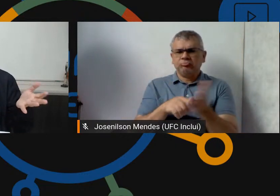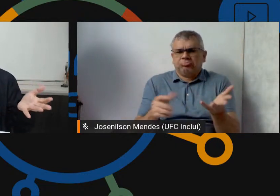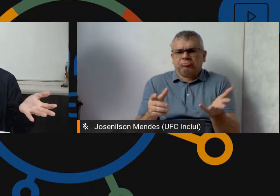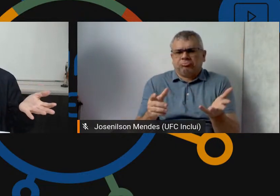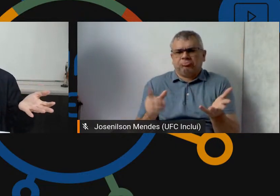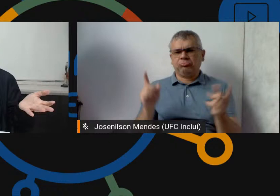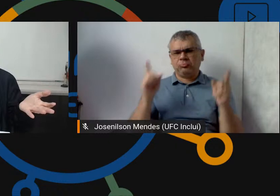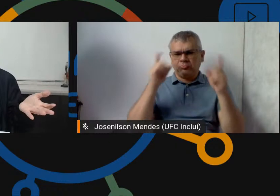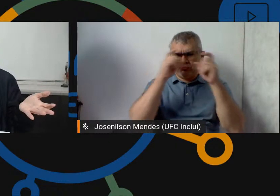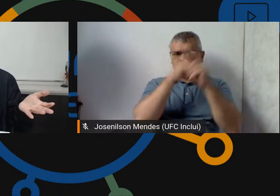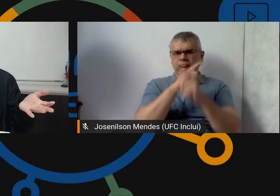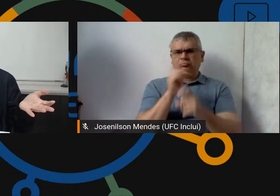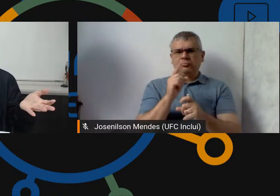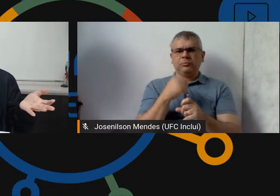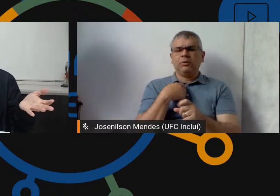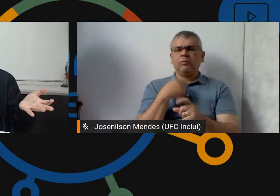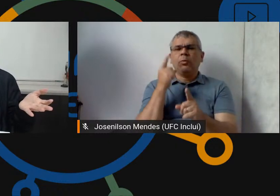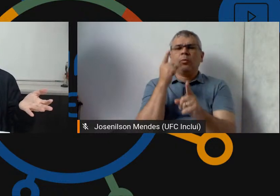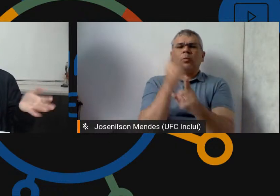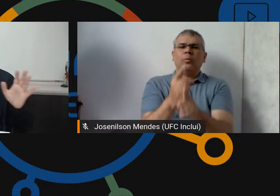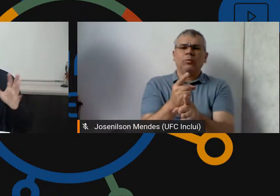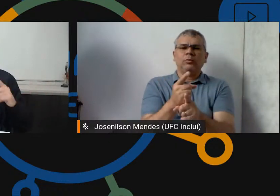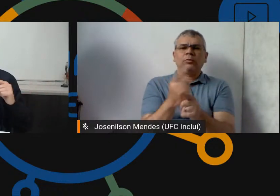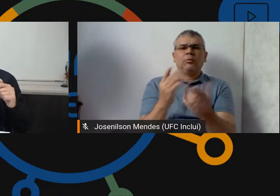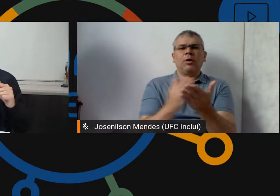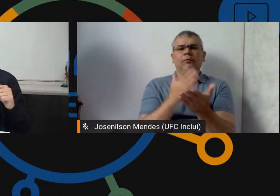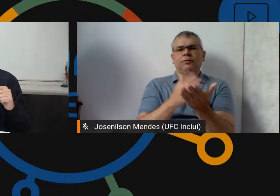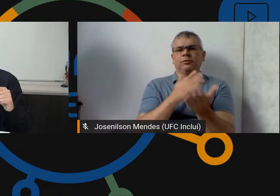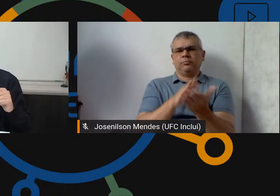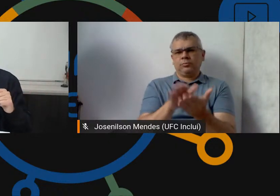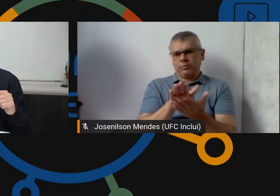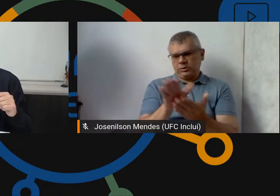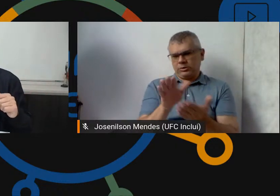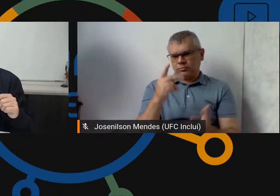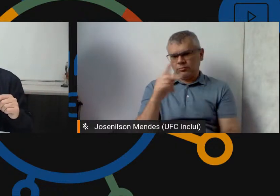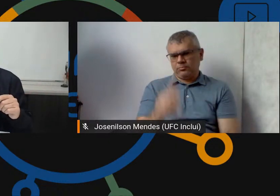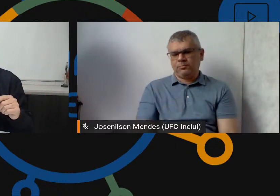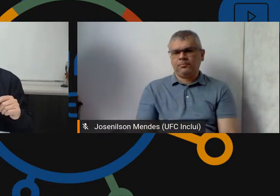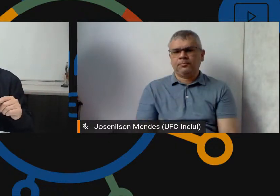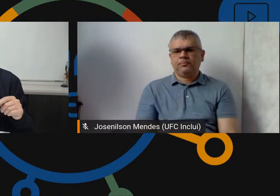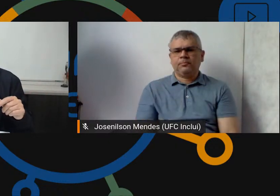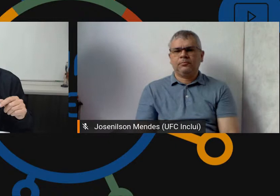a revista que ele quer publicar, tá? E ele só vai fazer isso...